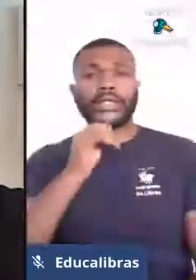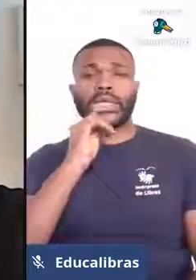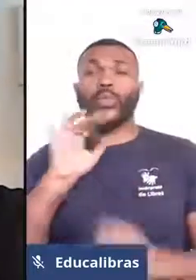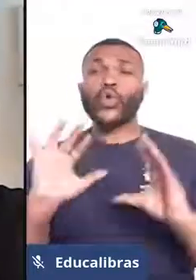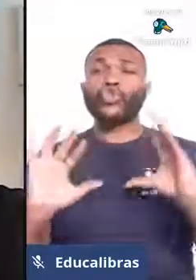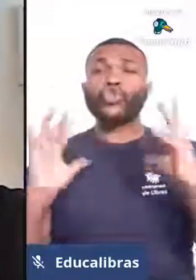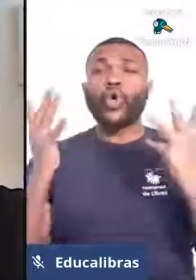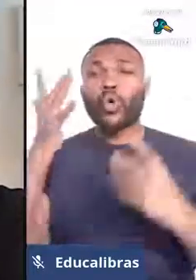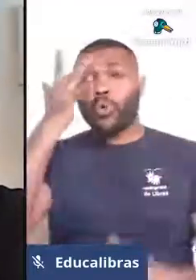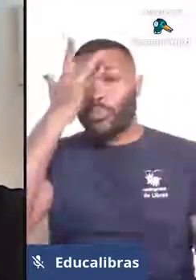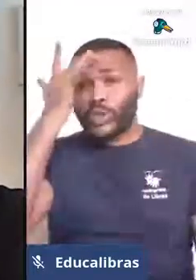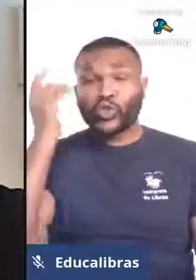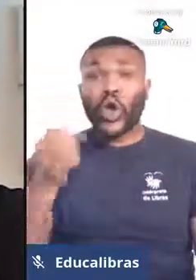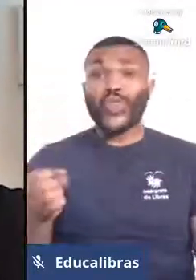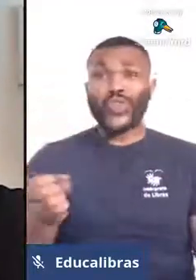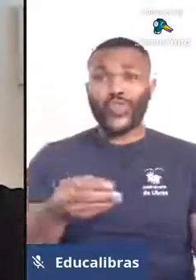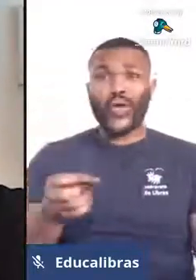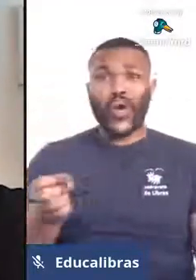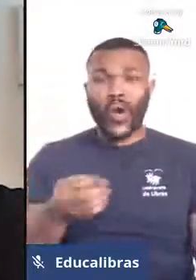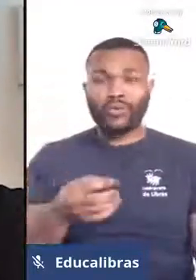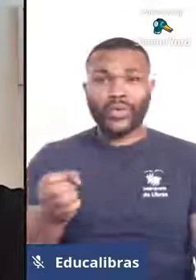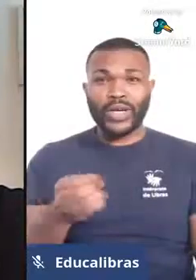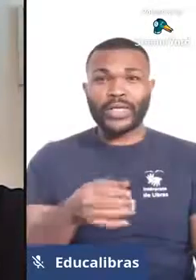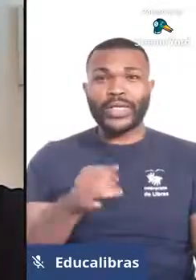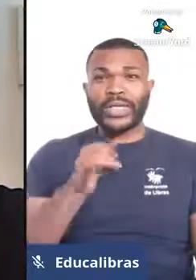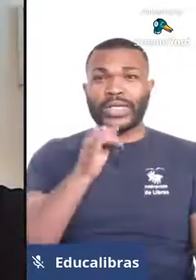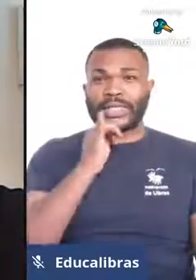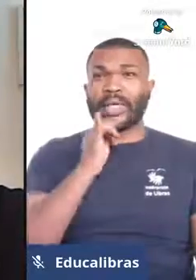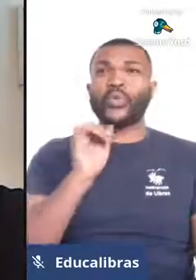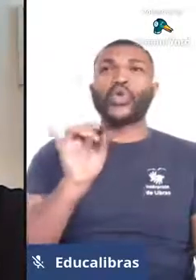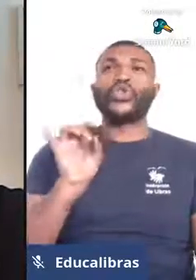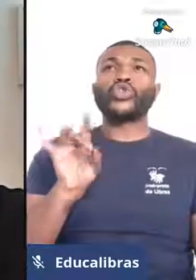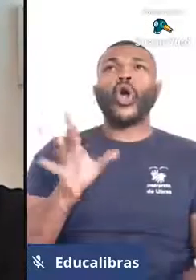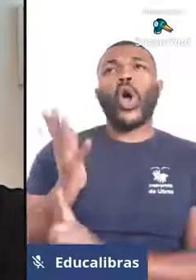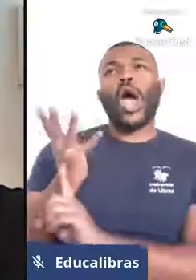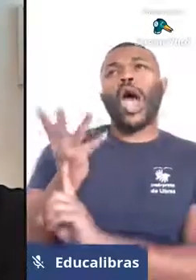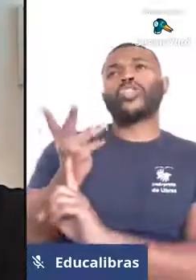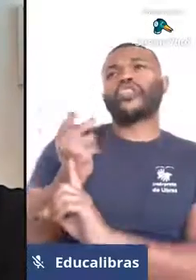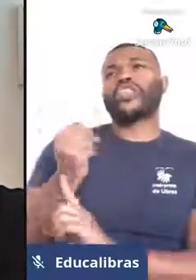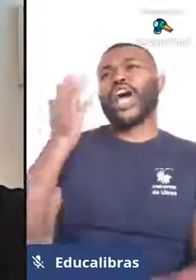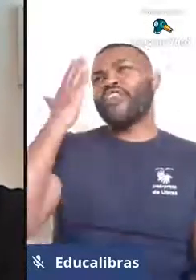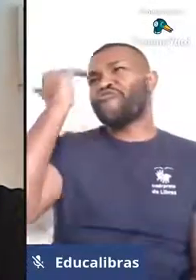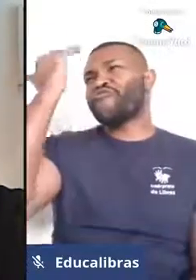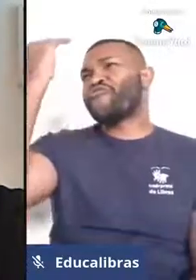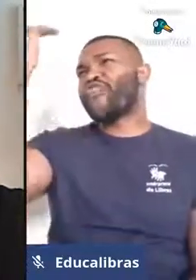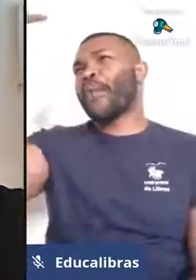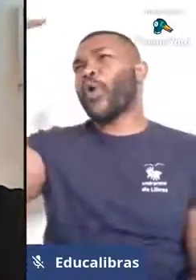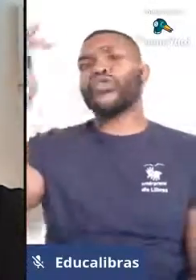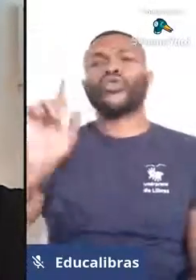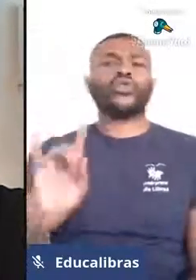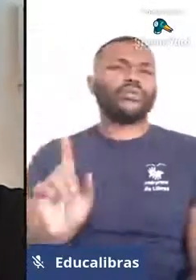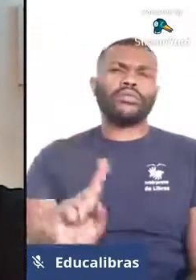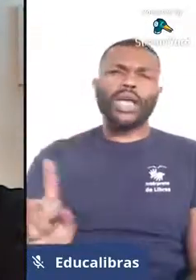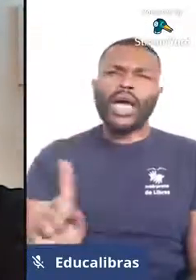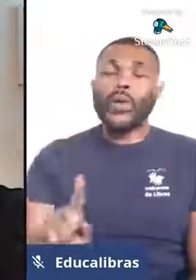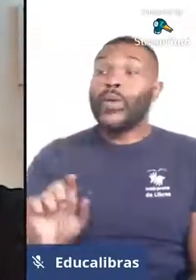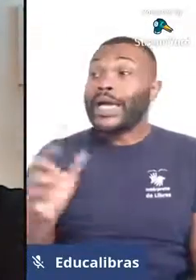calouros, porque só não pegar o artista quando ele já está maduro, mas pegá-lo quando ele está querendo